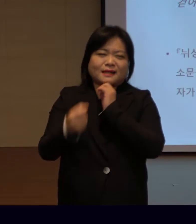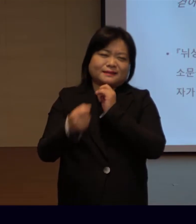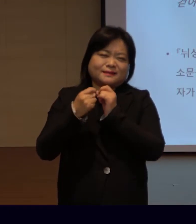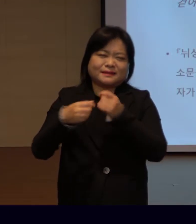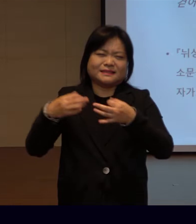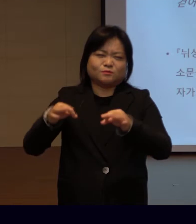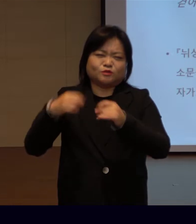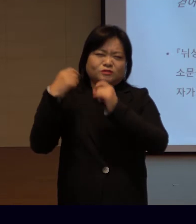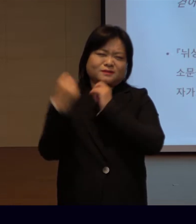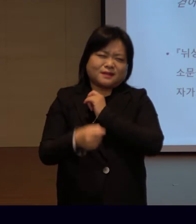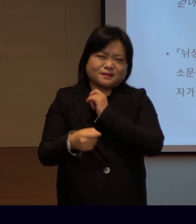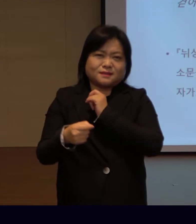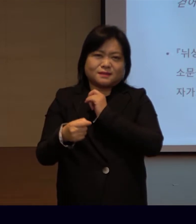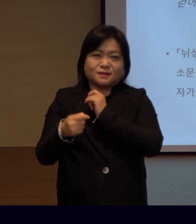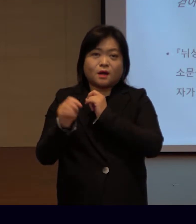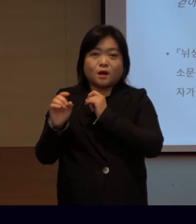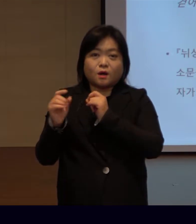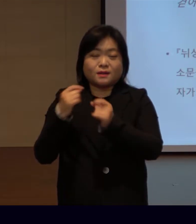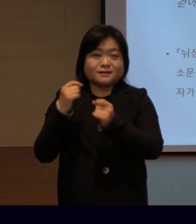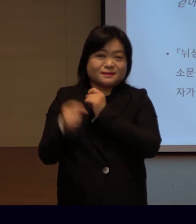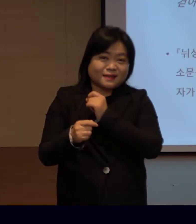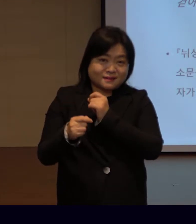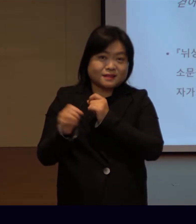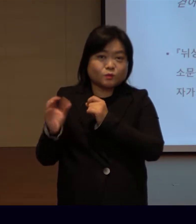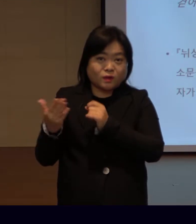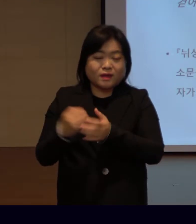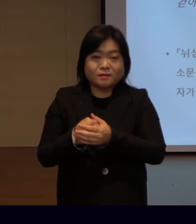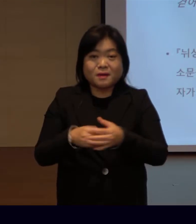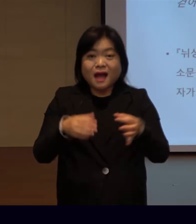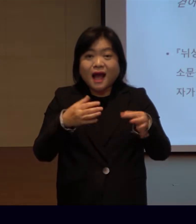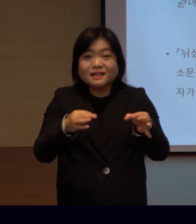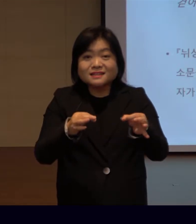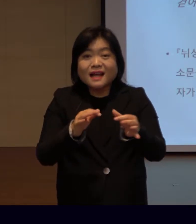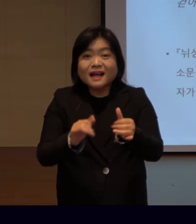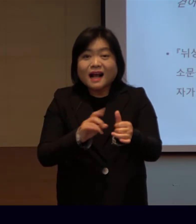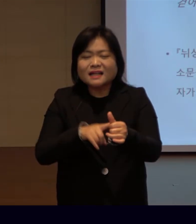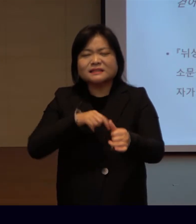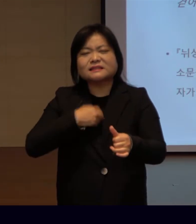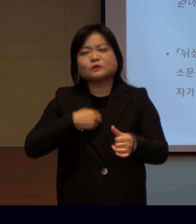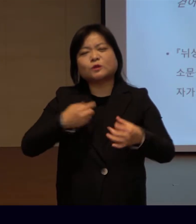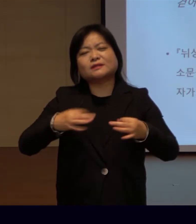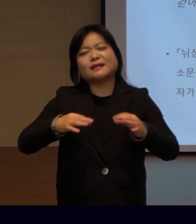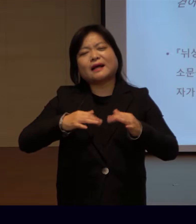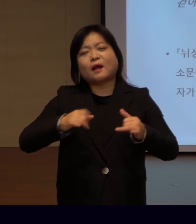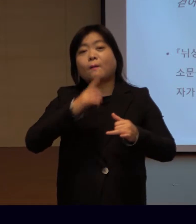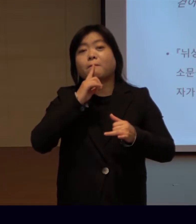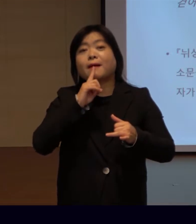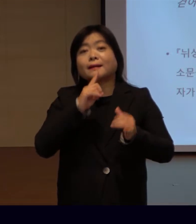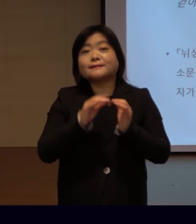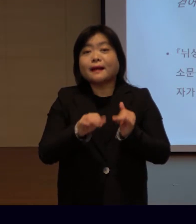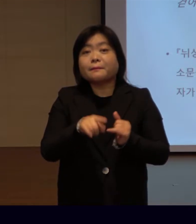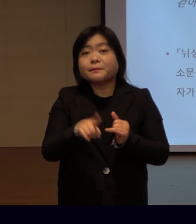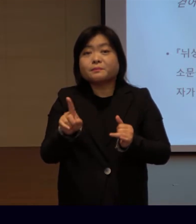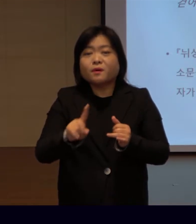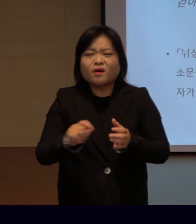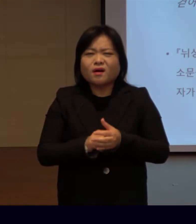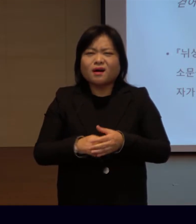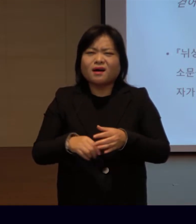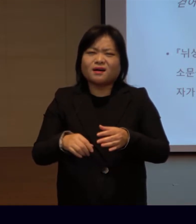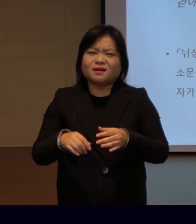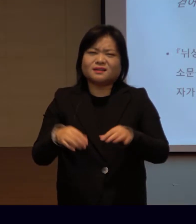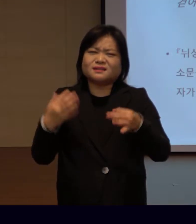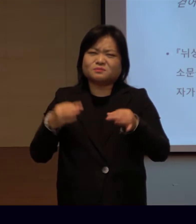사기. 클라파롱이라고 아까 말씀드린 제가 은행가를 자처하는 클라파롱이라는 사람이 이렇게 말합니다. 금융